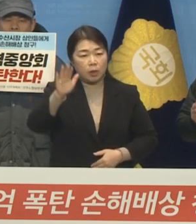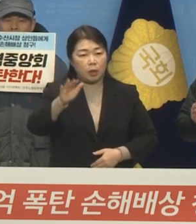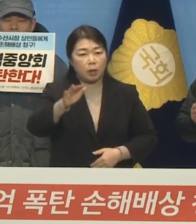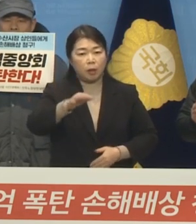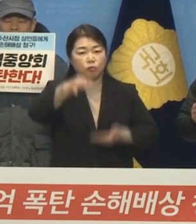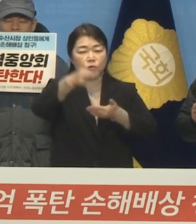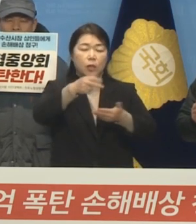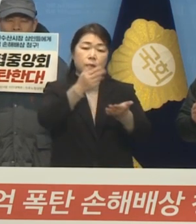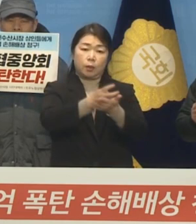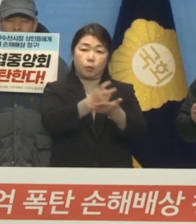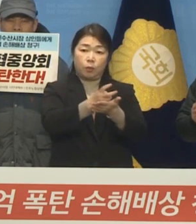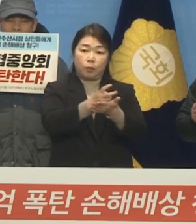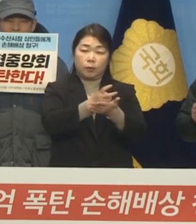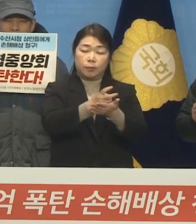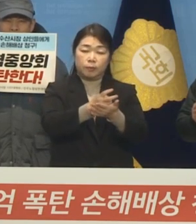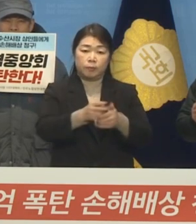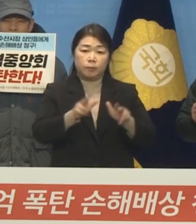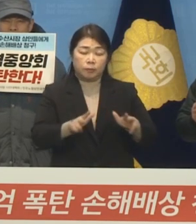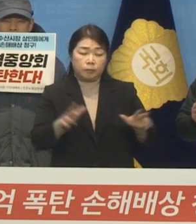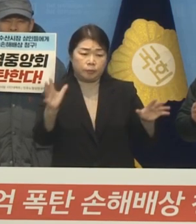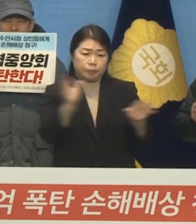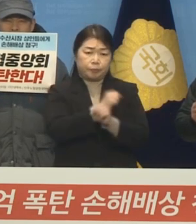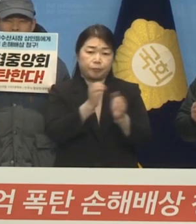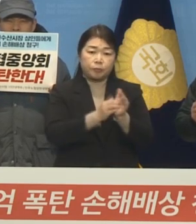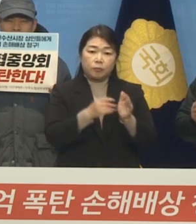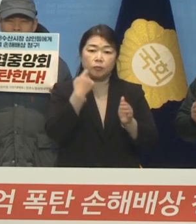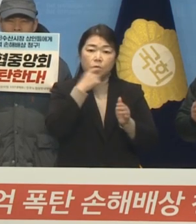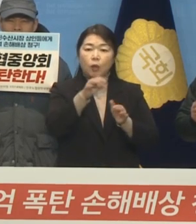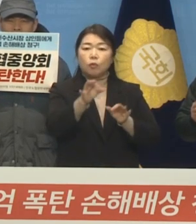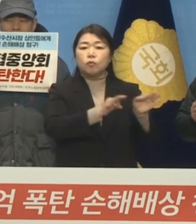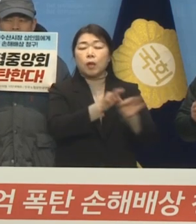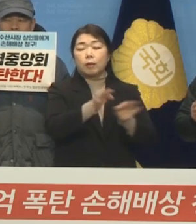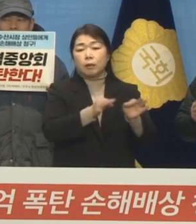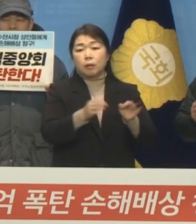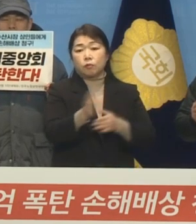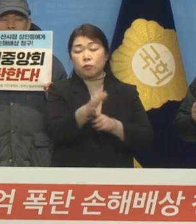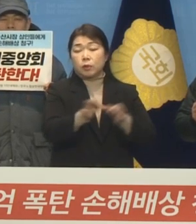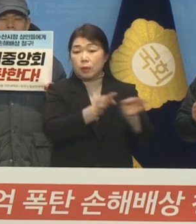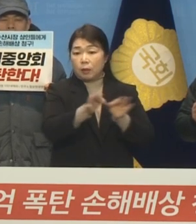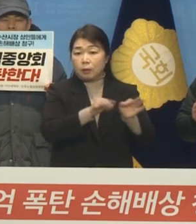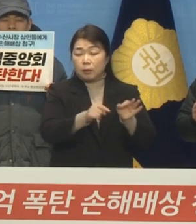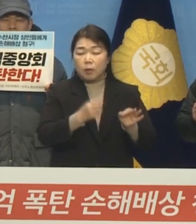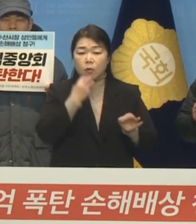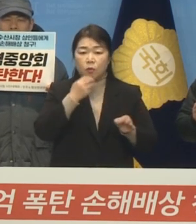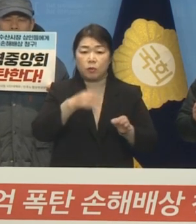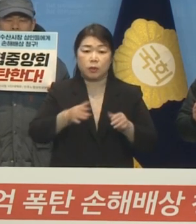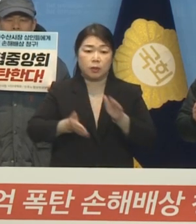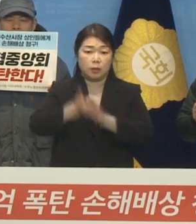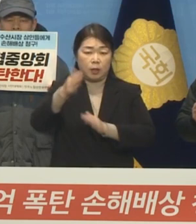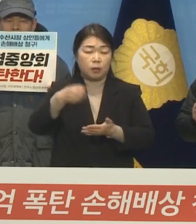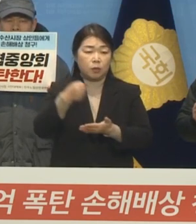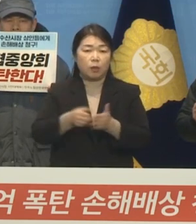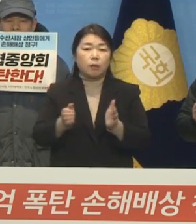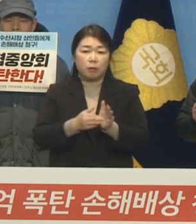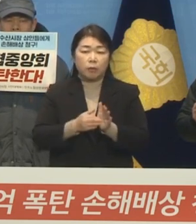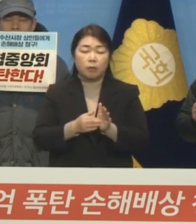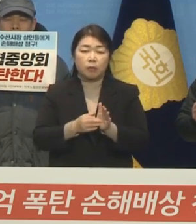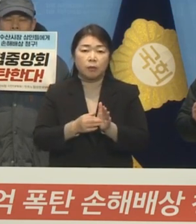제도입니다. 지금은 사라져버린 노량진 수산시장도 서울시가 정한 미래유산이었습니다.